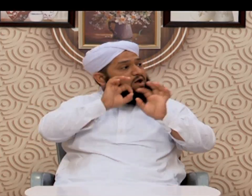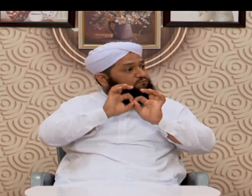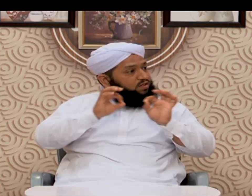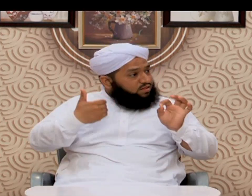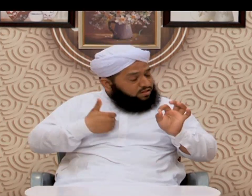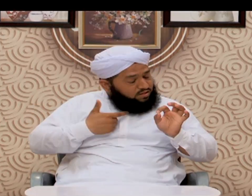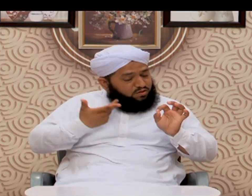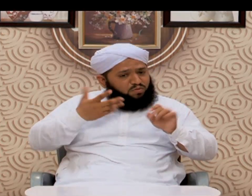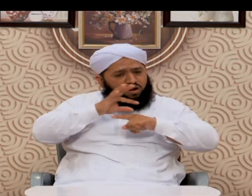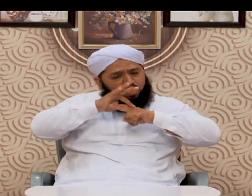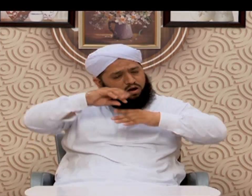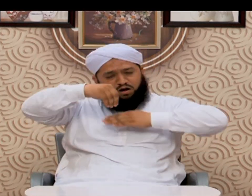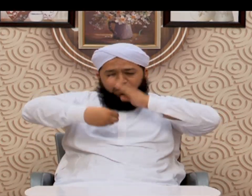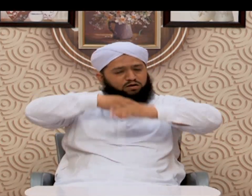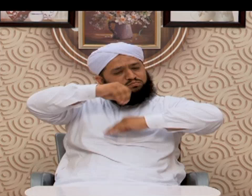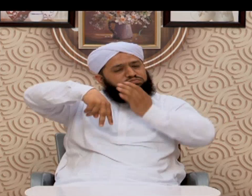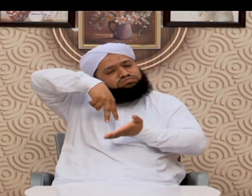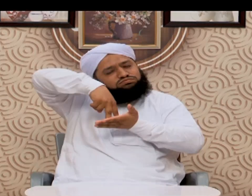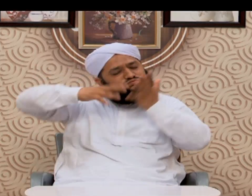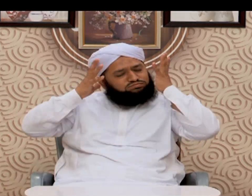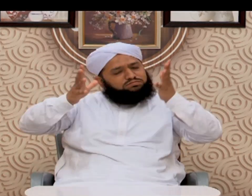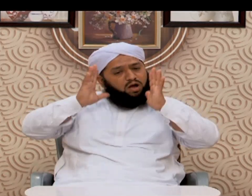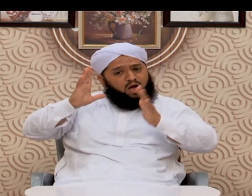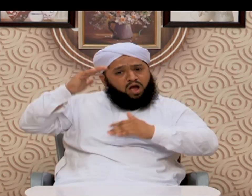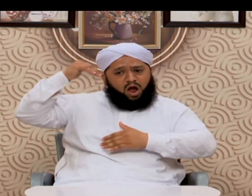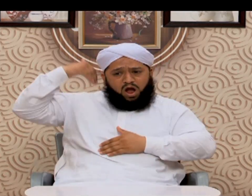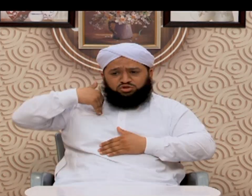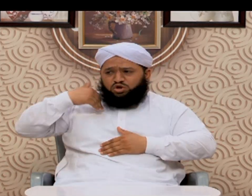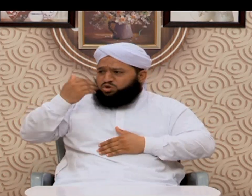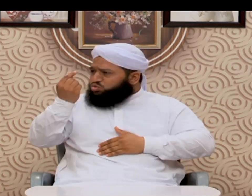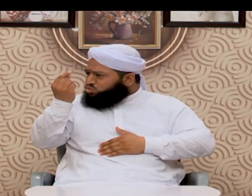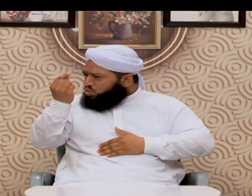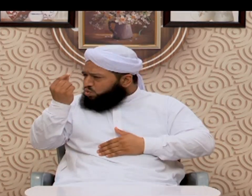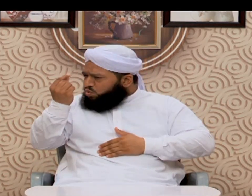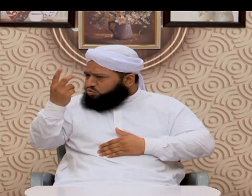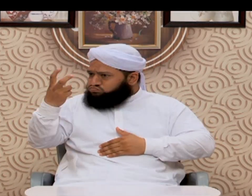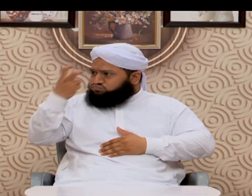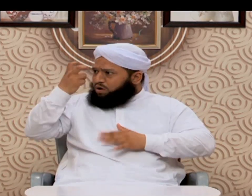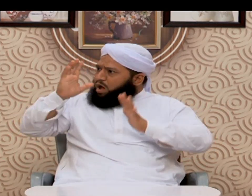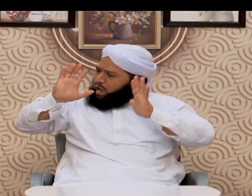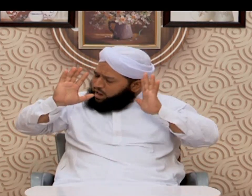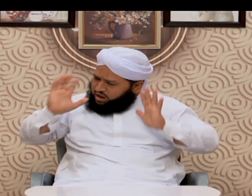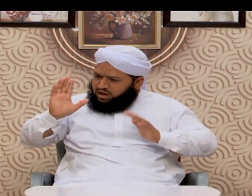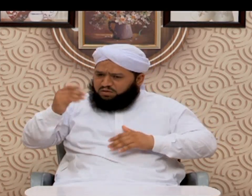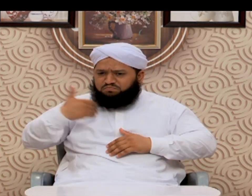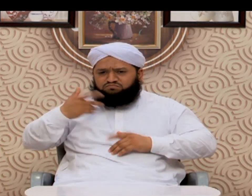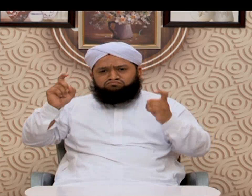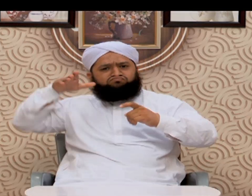رکھنے والا ہو، ساری رات قیام کرنے والا ہو، لیکن اگر اس کے مزاج ہیومر میں سختی ہوگی اور وہ بلا